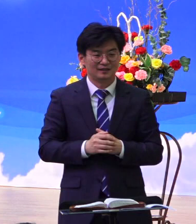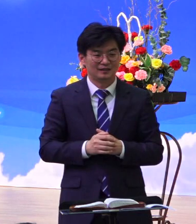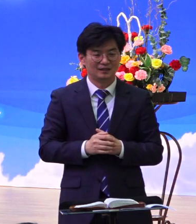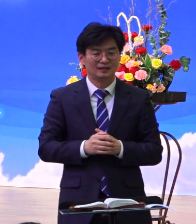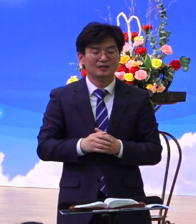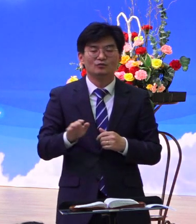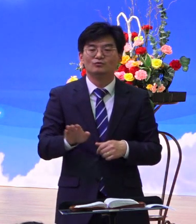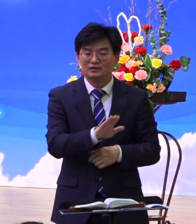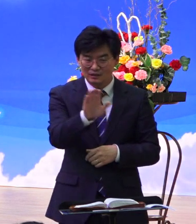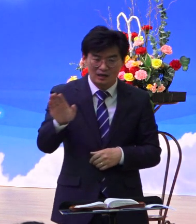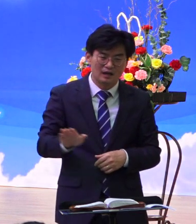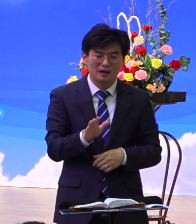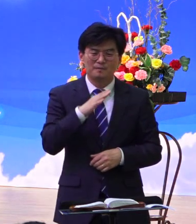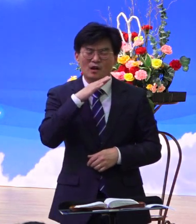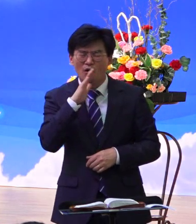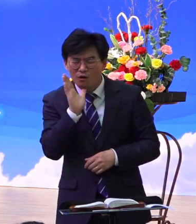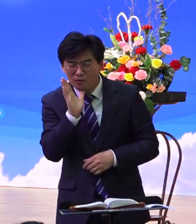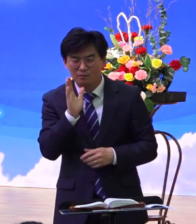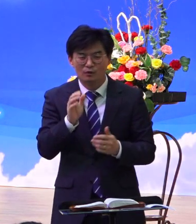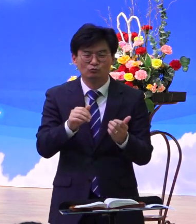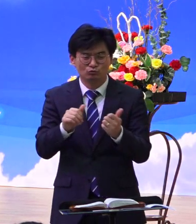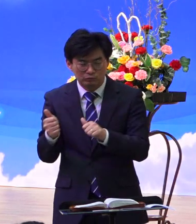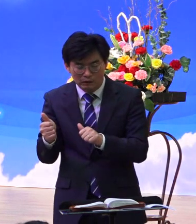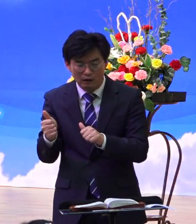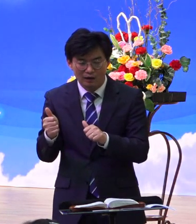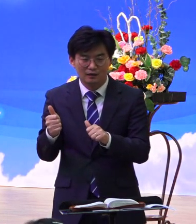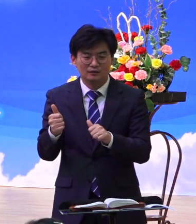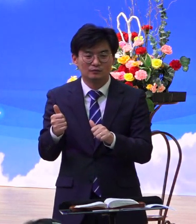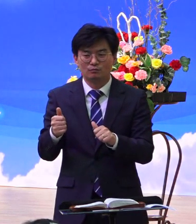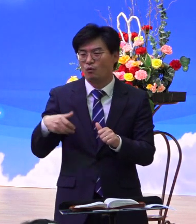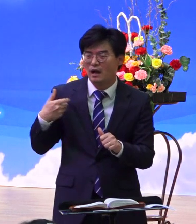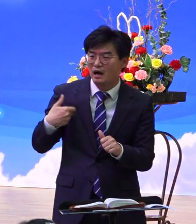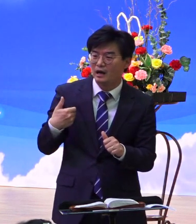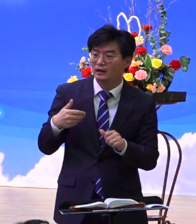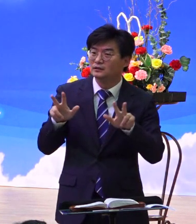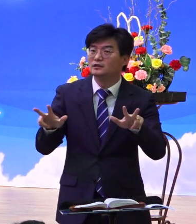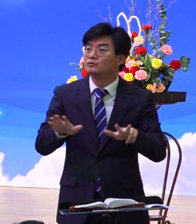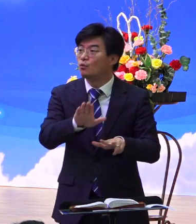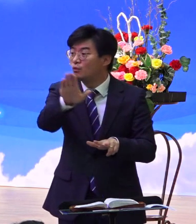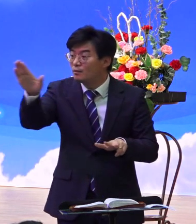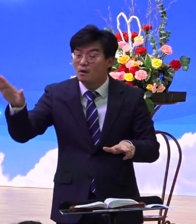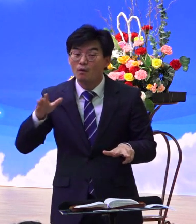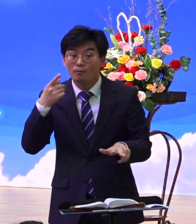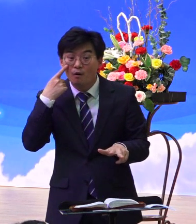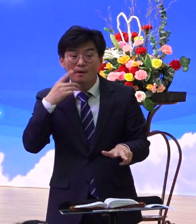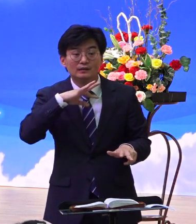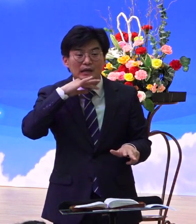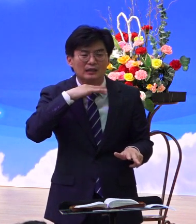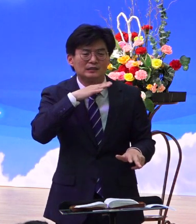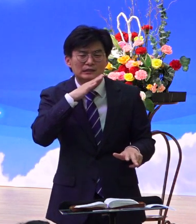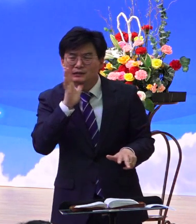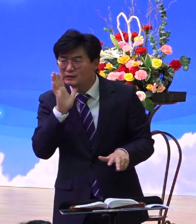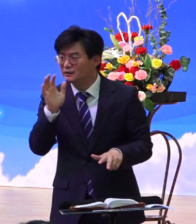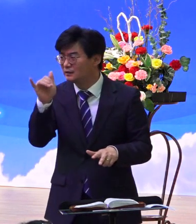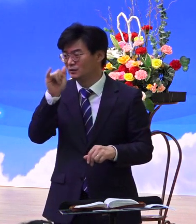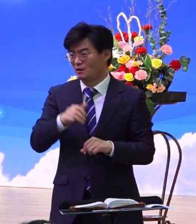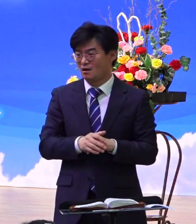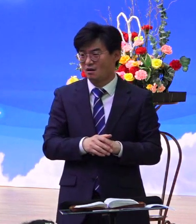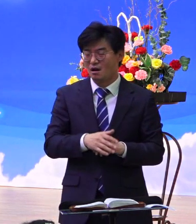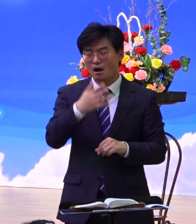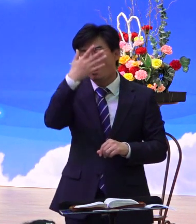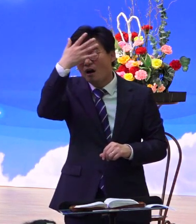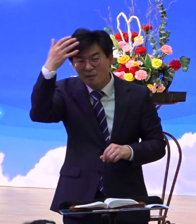죽음에 대해 생각하면 때로 숙연해질 때가 있는데, 여기 대부분의 부모님들은 일반적으로라면 자녀들보다 먼저